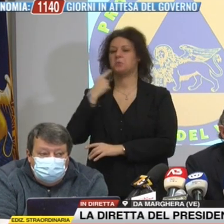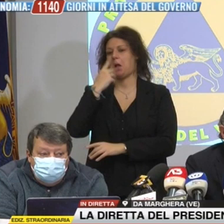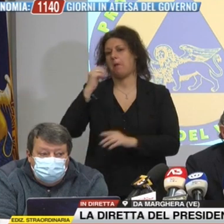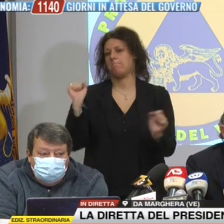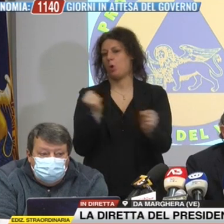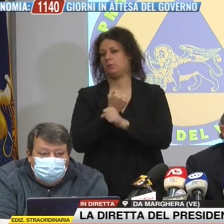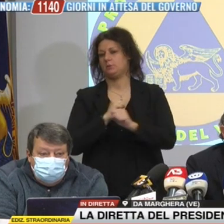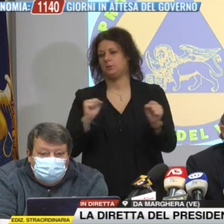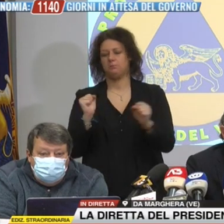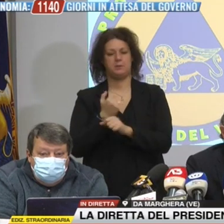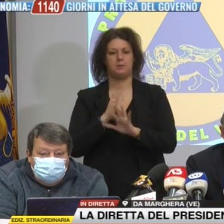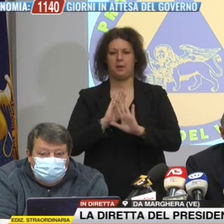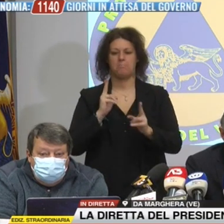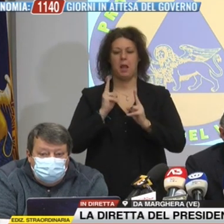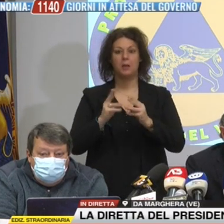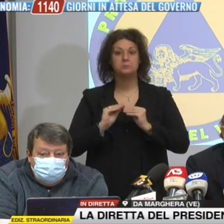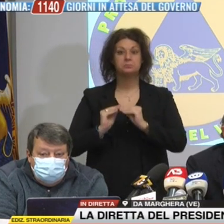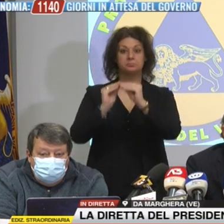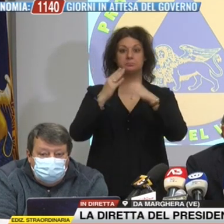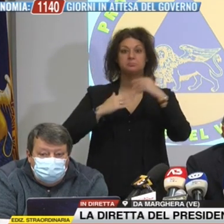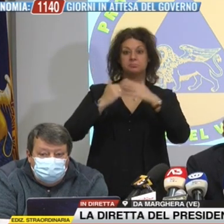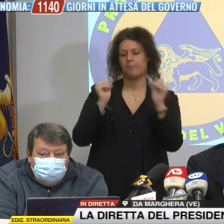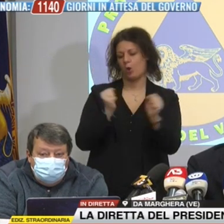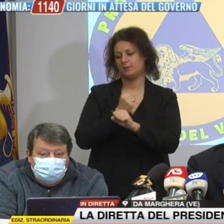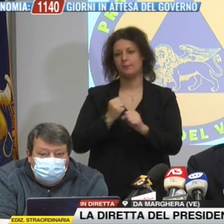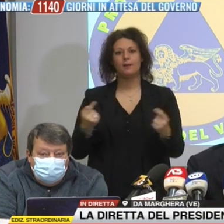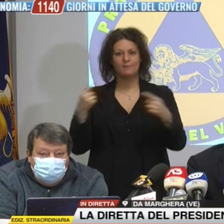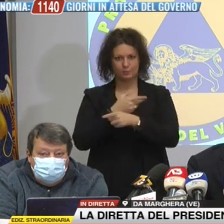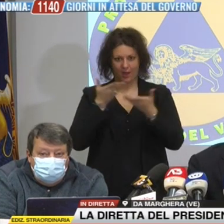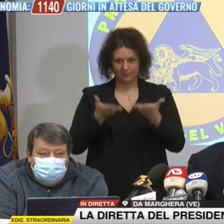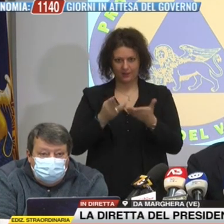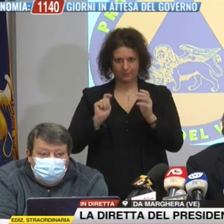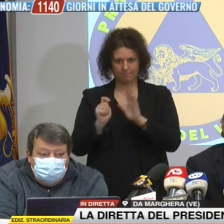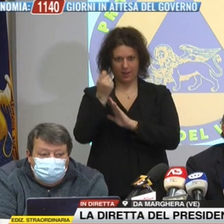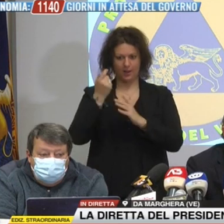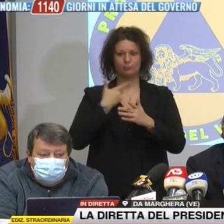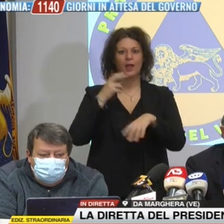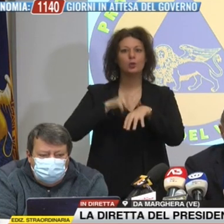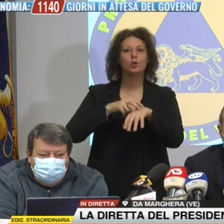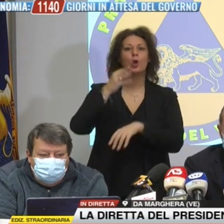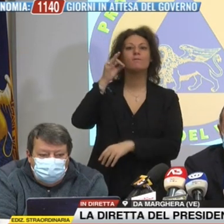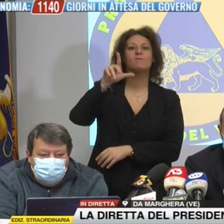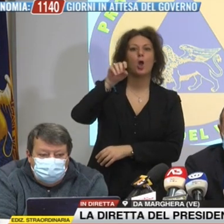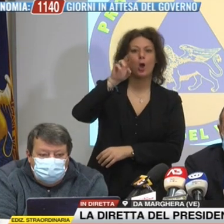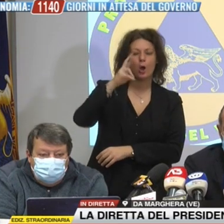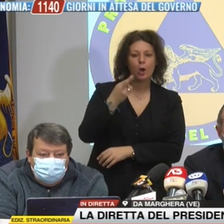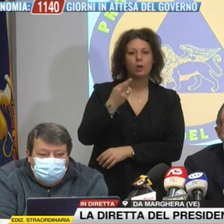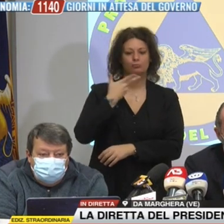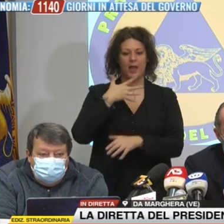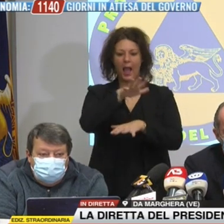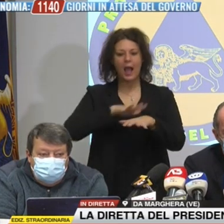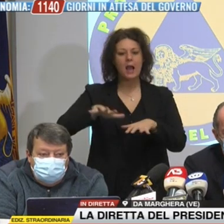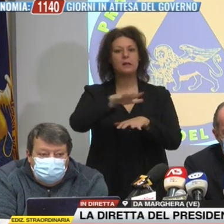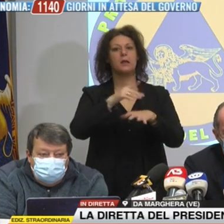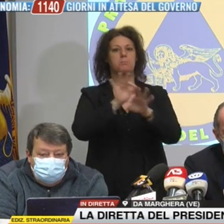fine ne siamo venuti fuori. Adesso abbiamo un'area, abbiamo il dottor Flor come soggetto attuatore che sta andando avanti, e